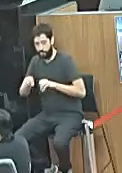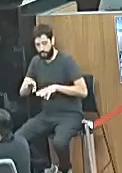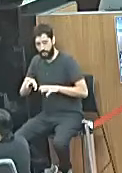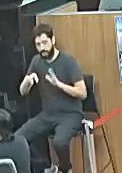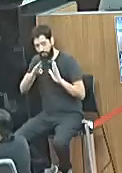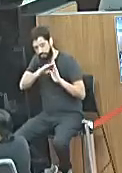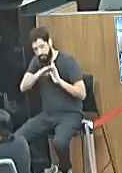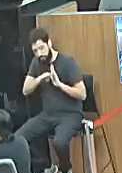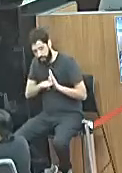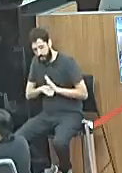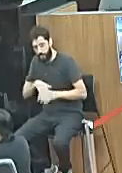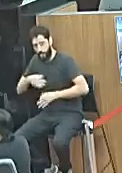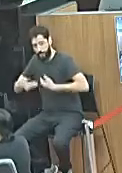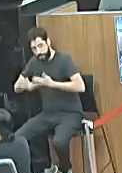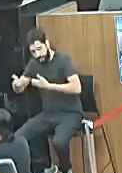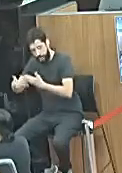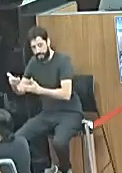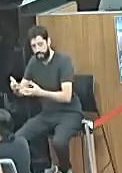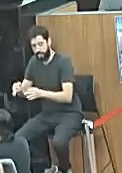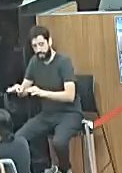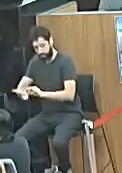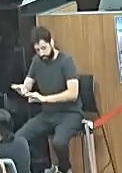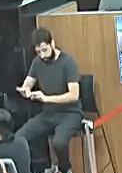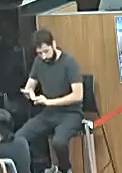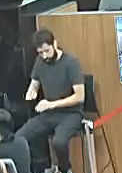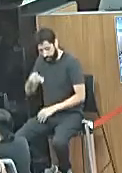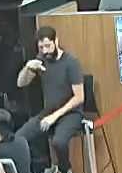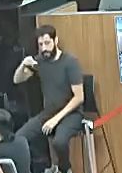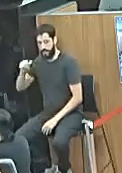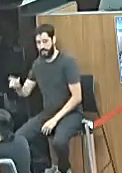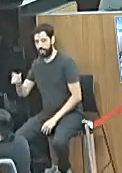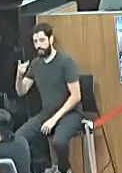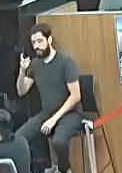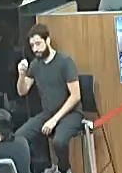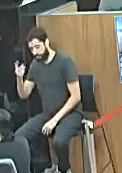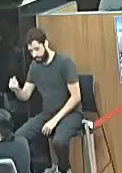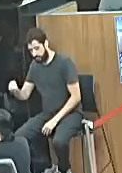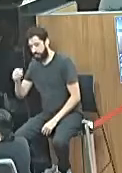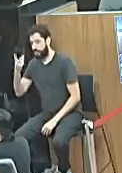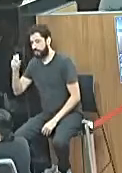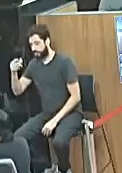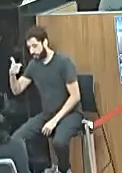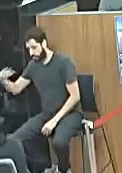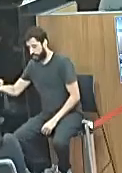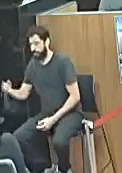nesse processo de elaboração ppg 2020 a 2023